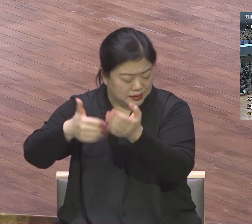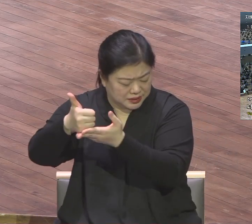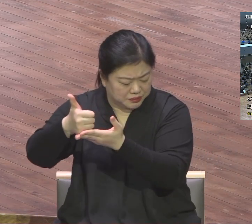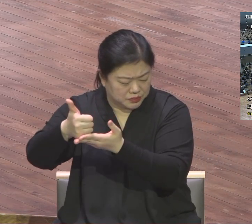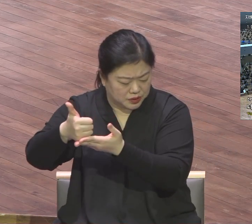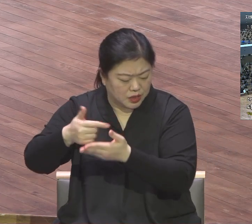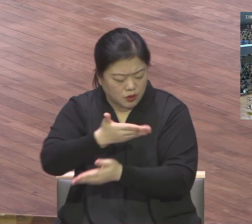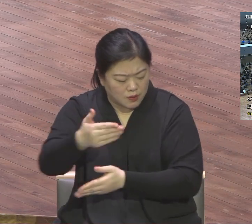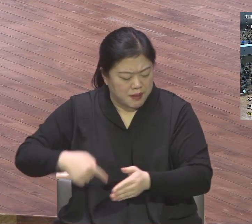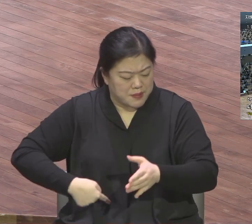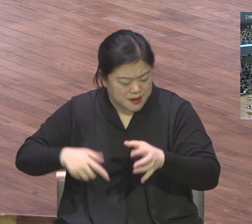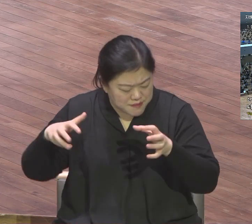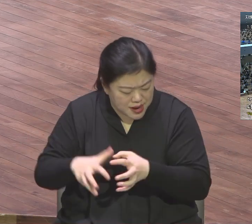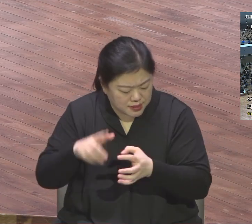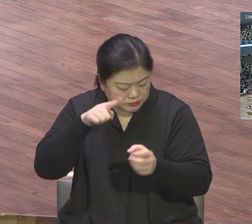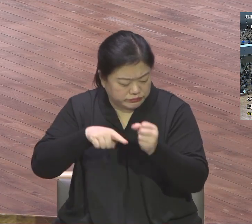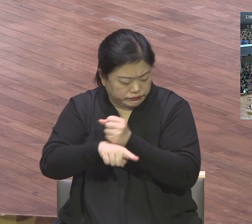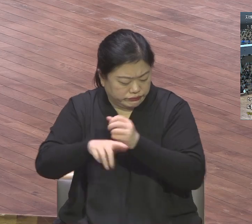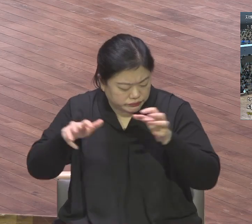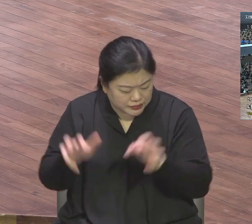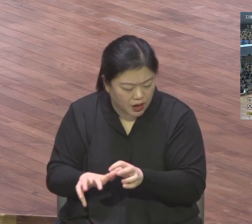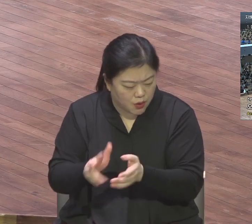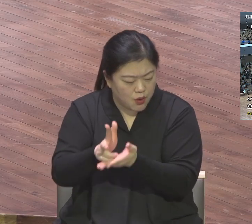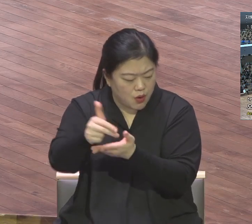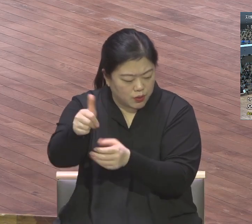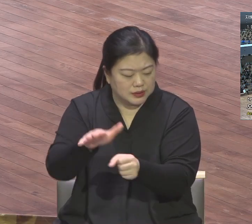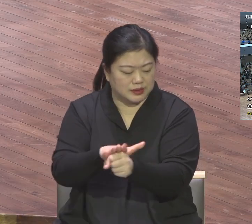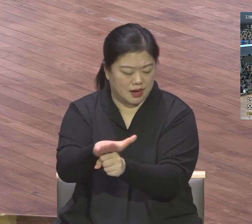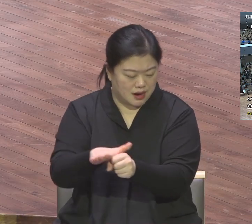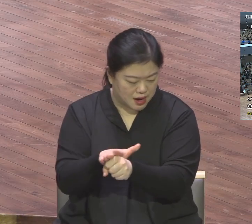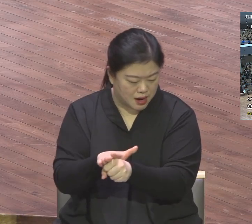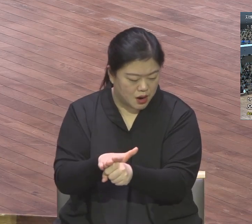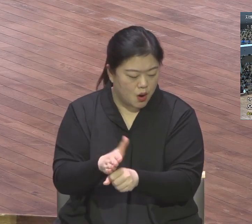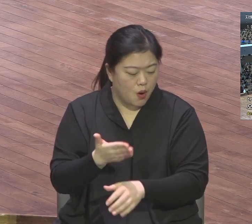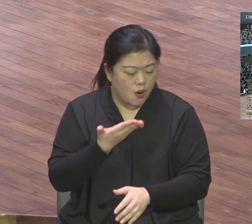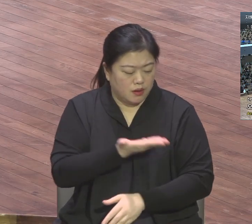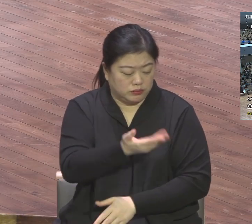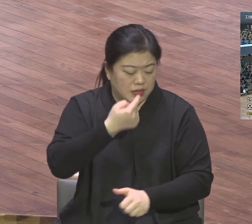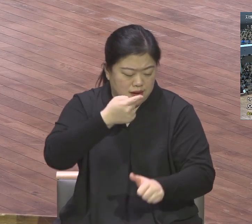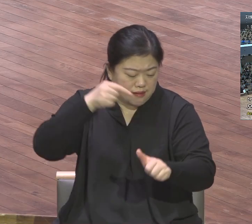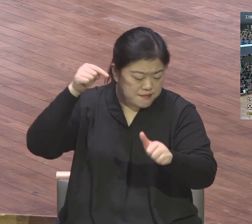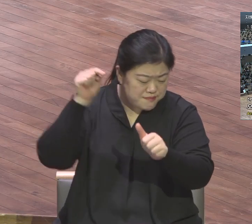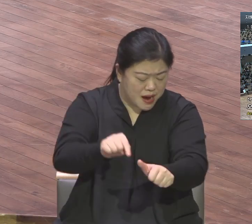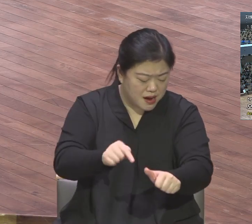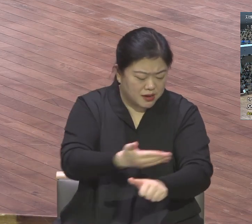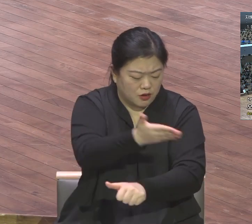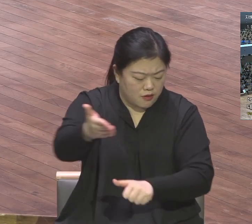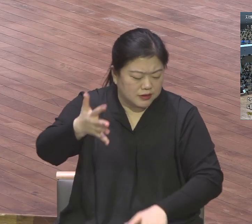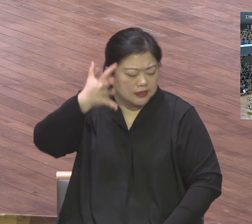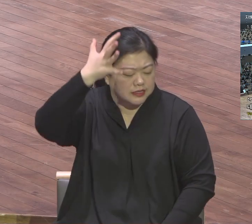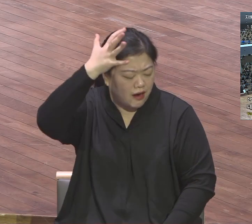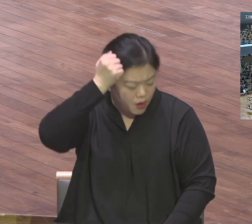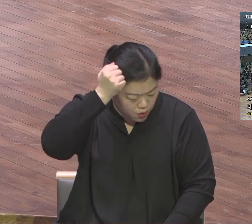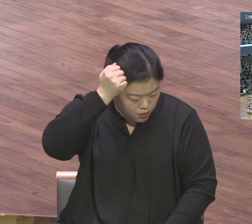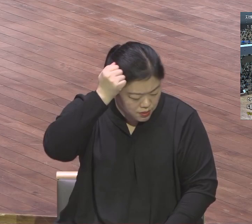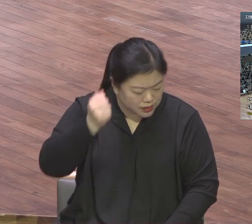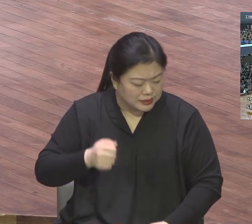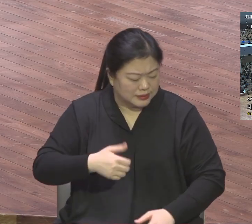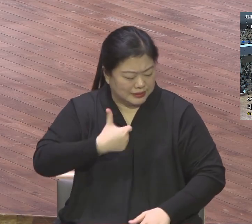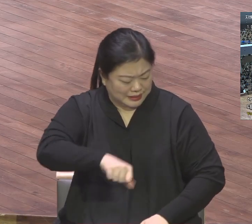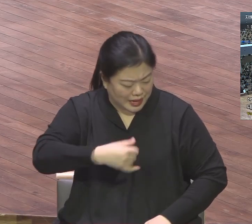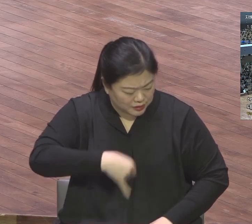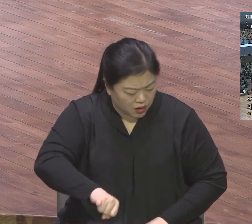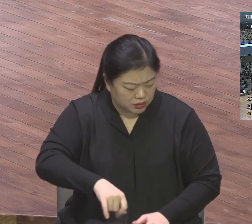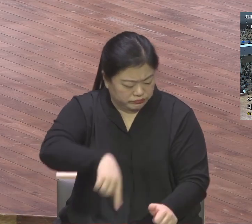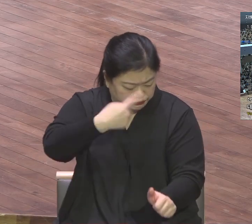다하고 뜻을 다하고 힘을 다하여 너 하나님 여호와를 사랑하라. 오늘 내가 네게 명하는 이 말씀을 너의 마음에 새기고 네 마음에